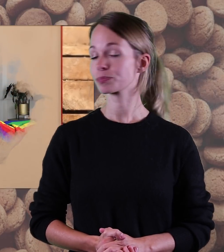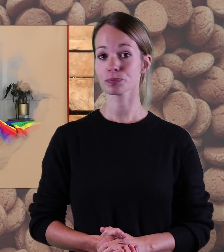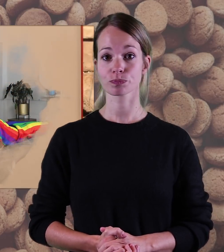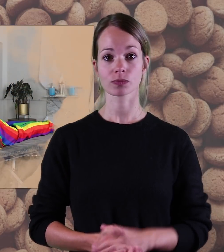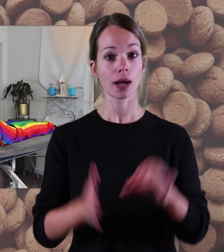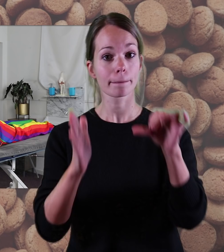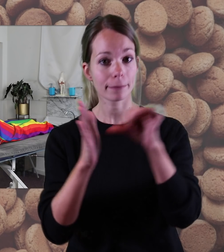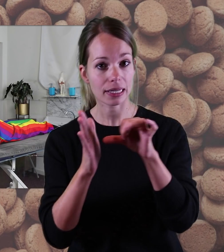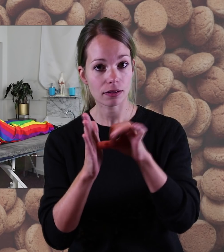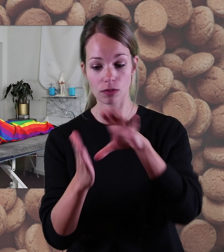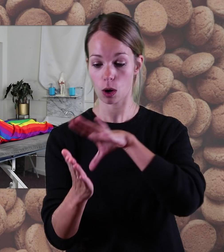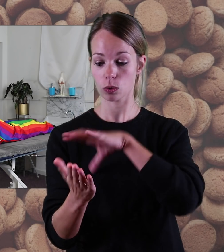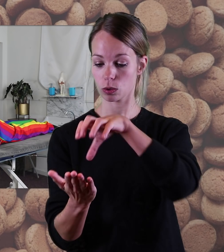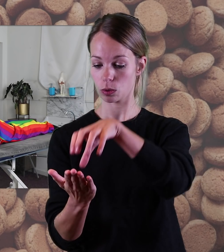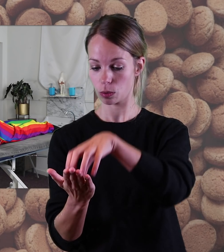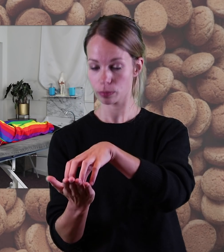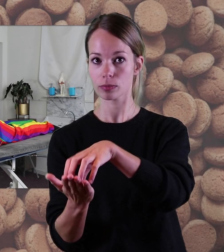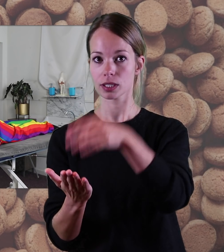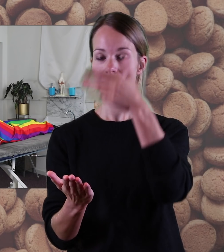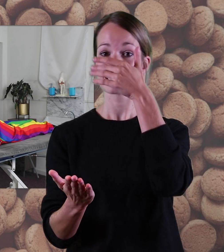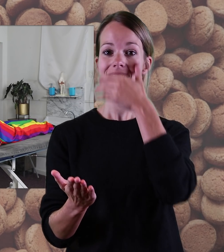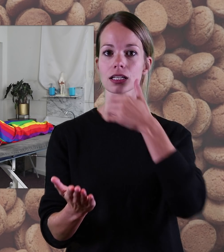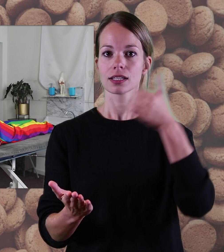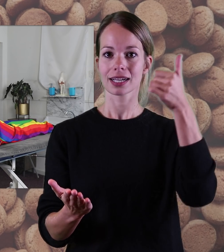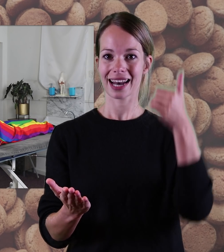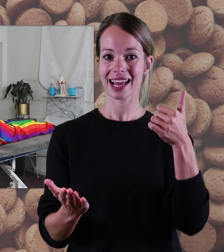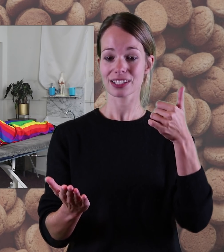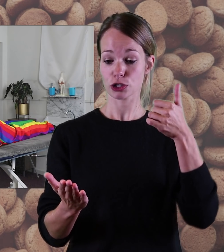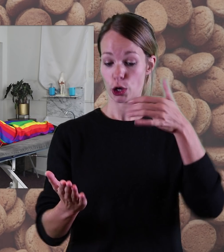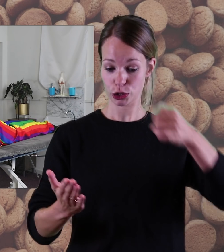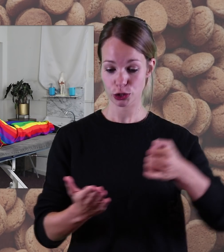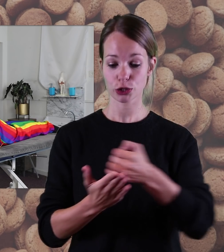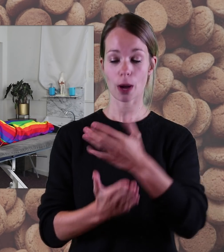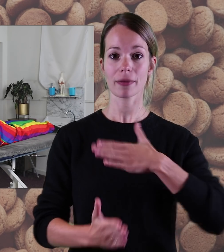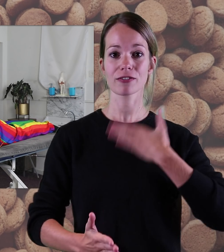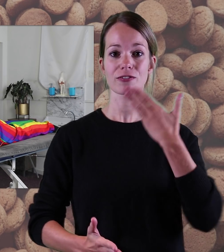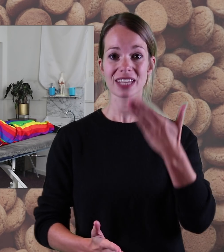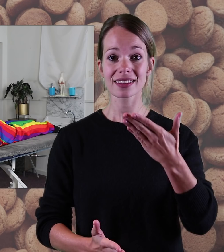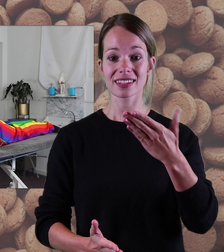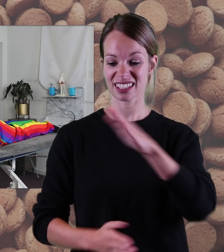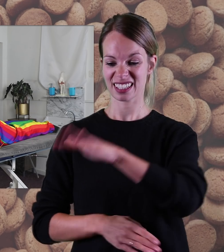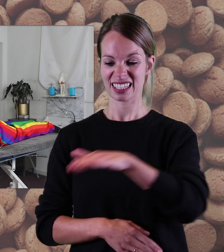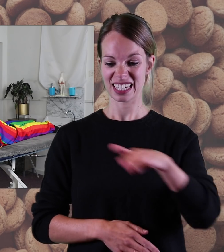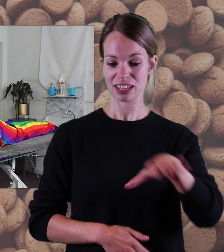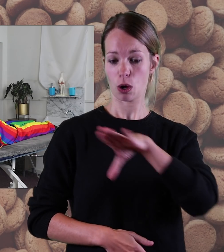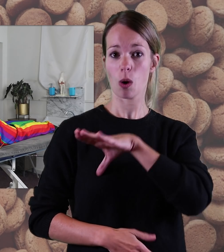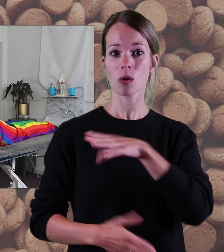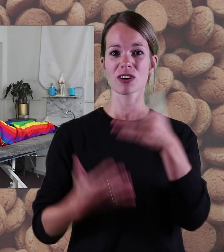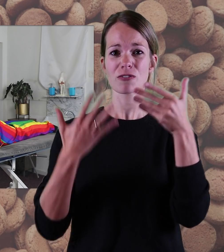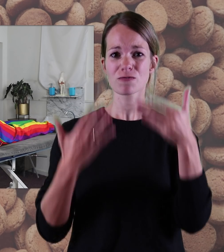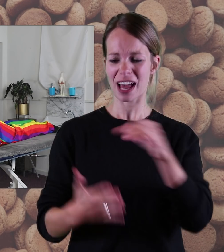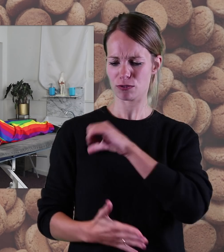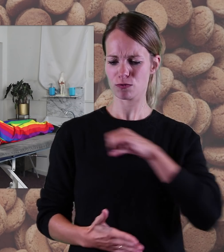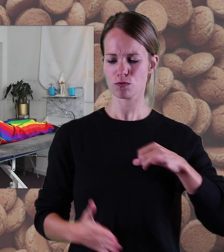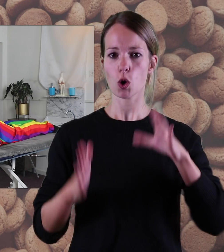In de brief stond ook dat Sinterklaas het jammer vindt dat er de kinderen zo vaak zo vroeg